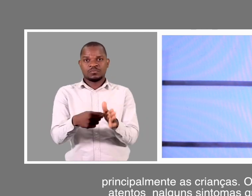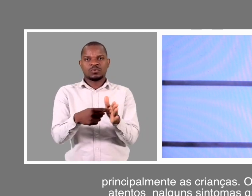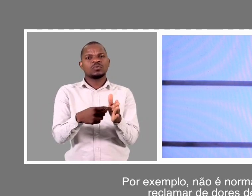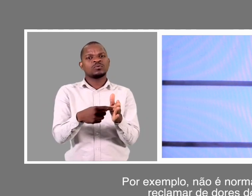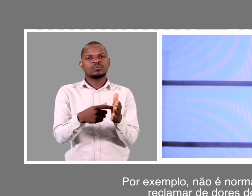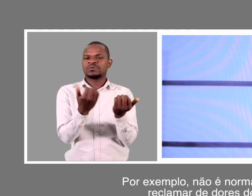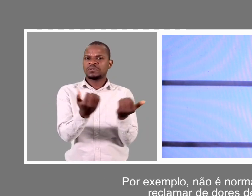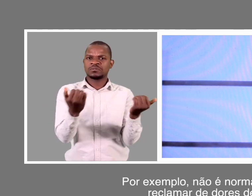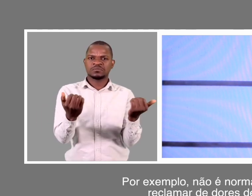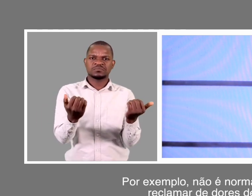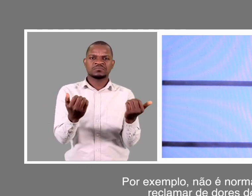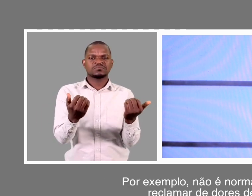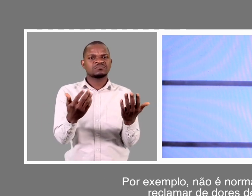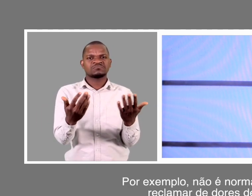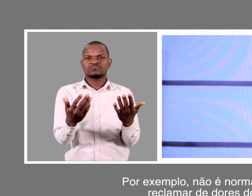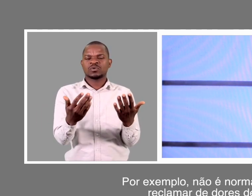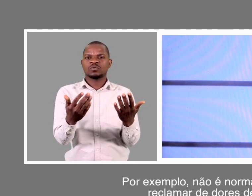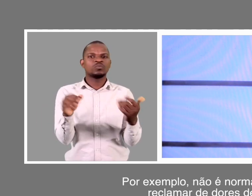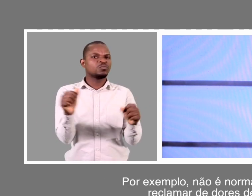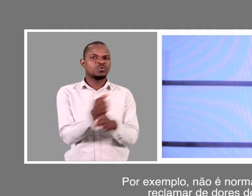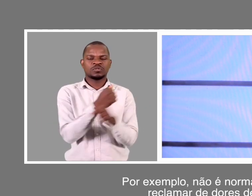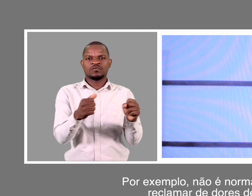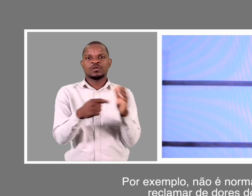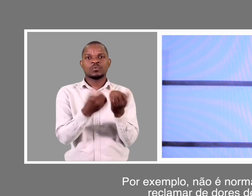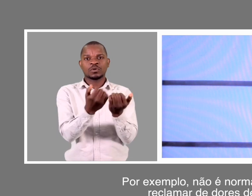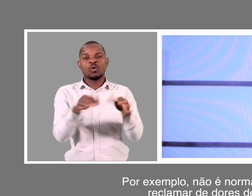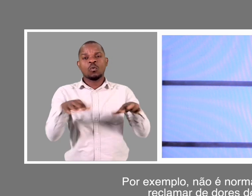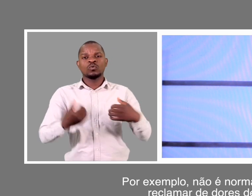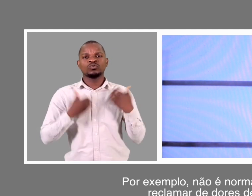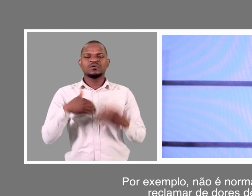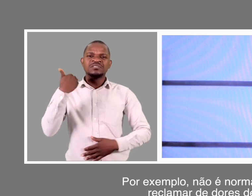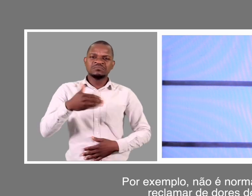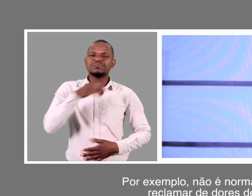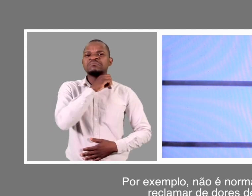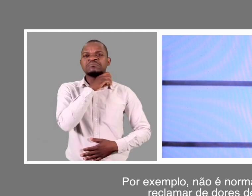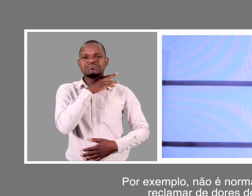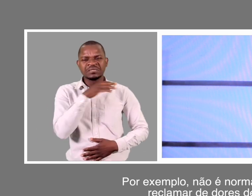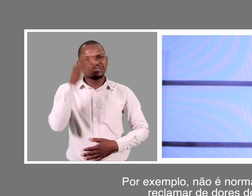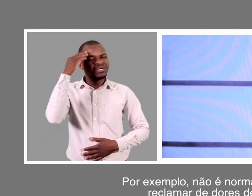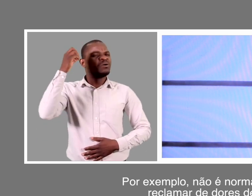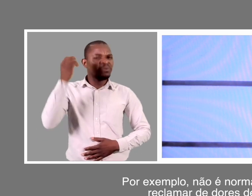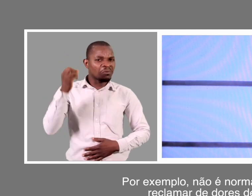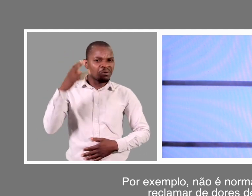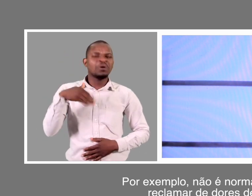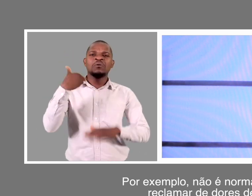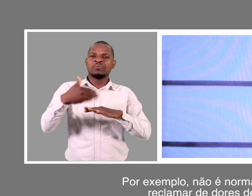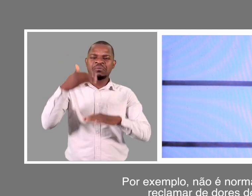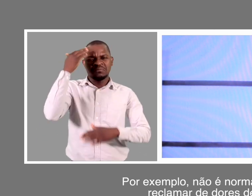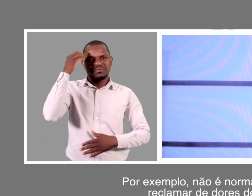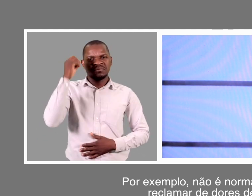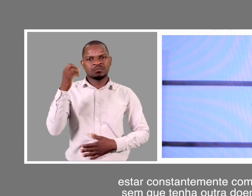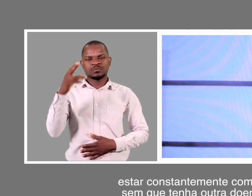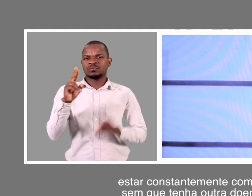anormais. Por exemplo, uma criança pequena, que não é normal uma criança jovem, reclamar, por exemplo, de